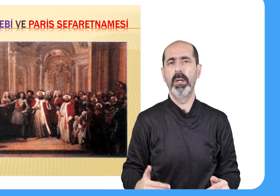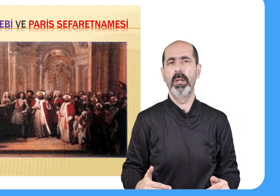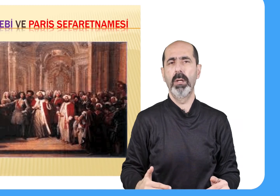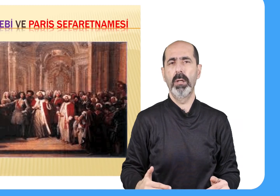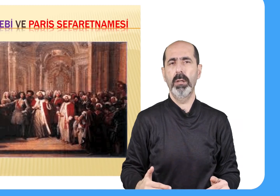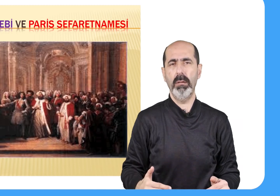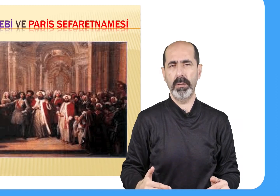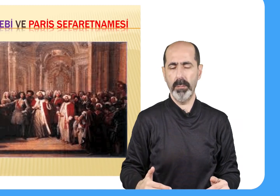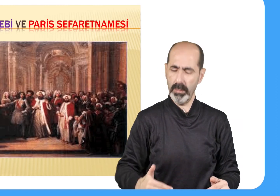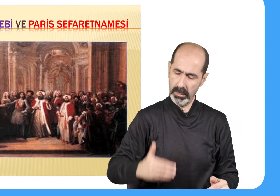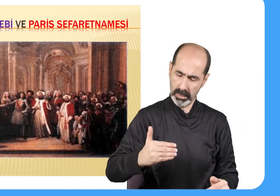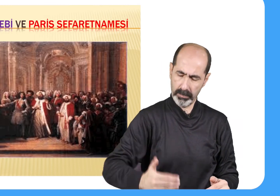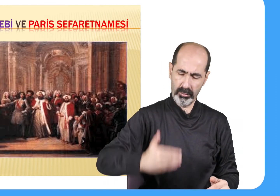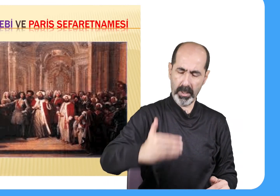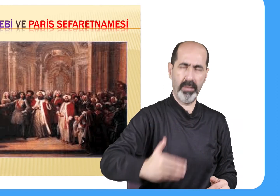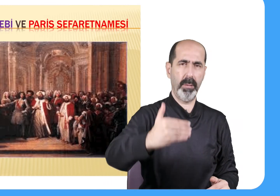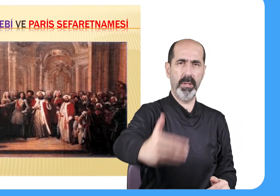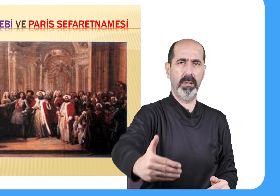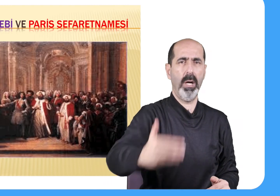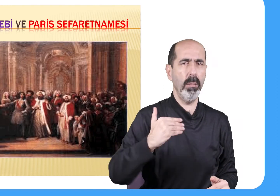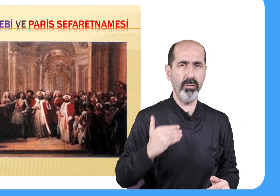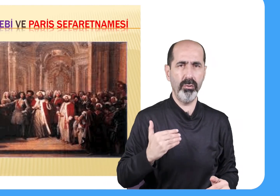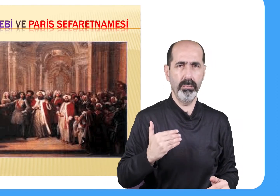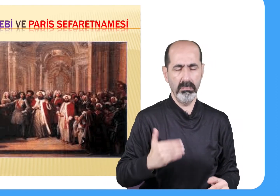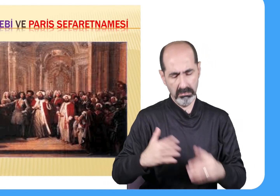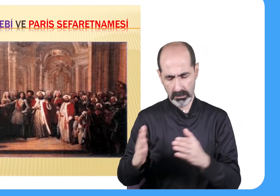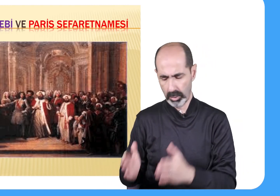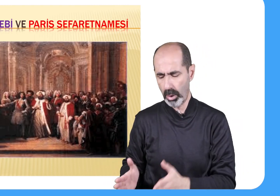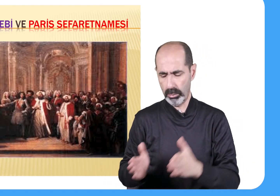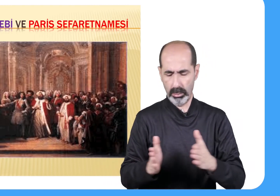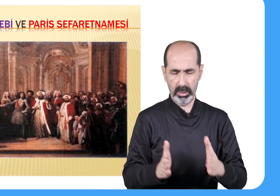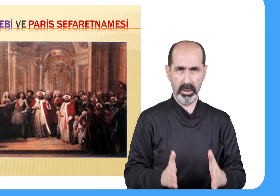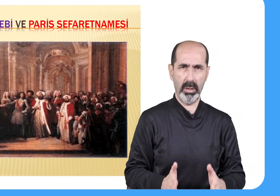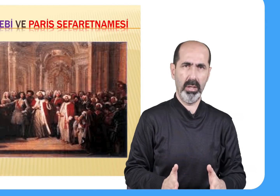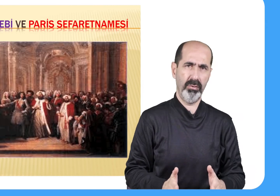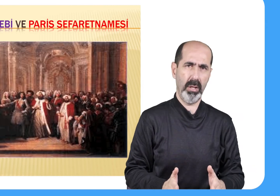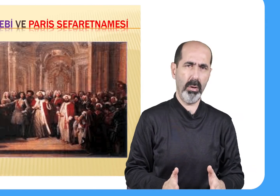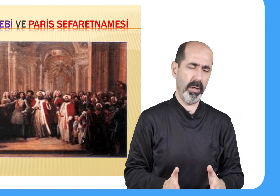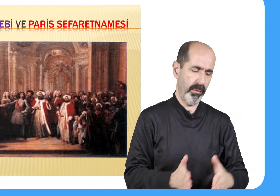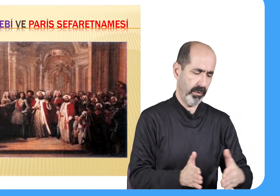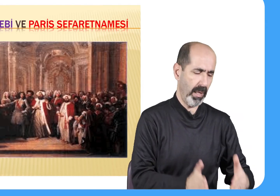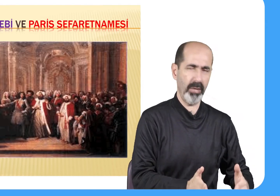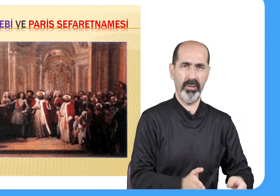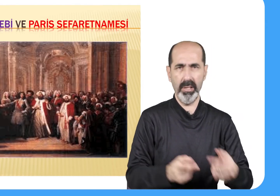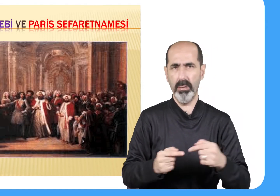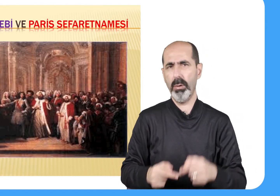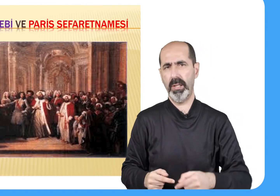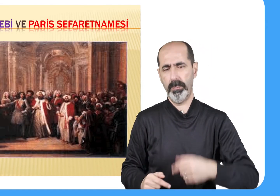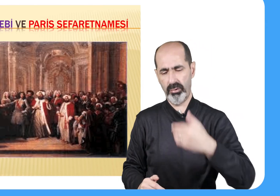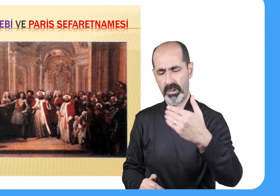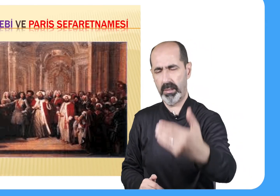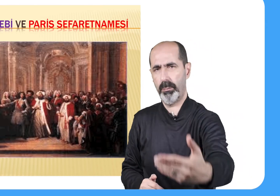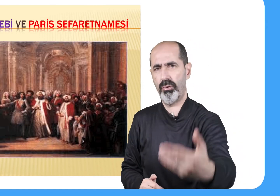bir devlet adamı gitmiş Paris'te bir yıl kalmış gördüğü ya işte öğrendi her şeyi